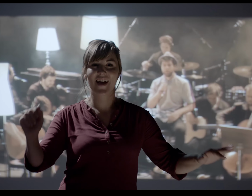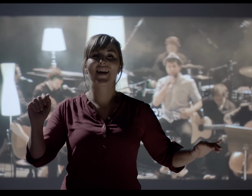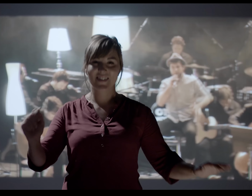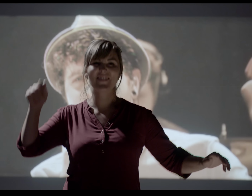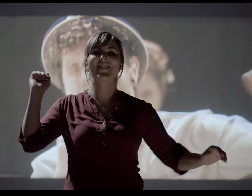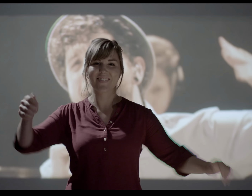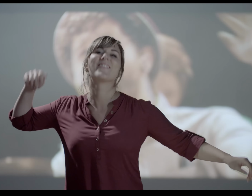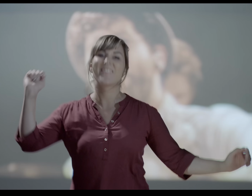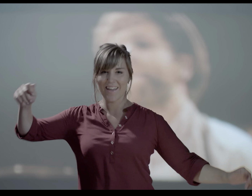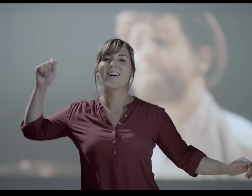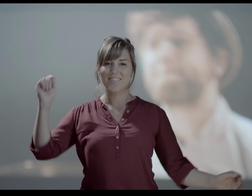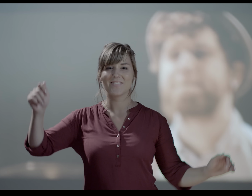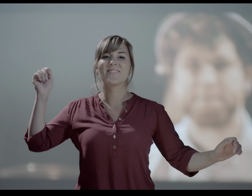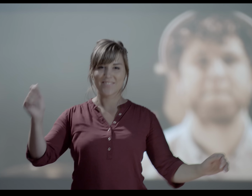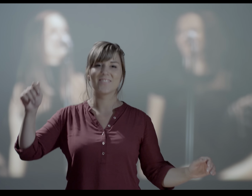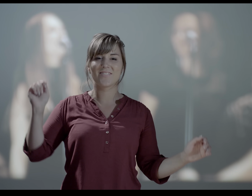Hey!